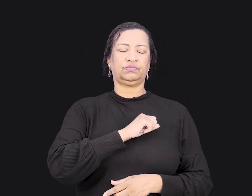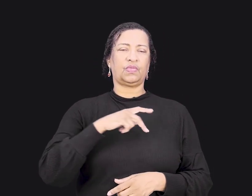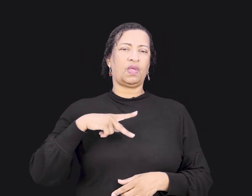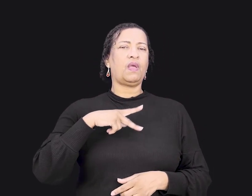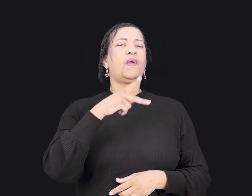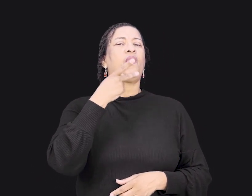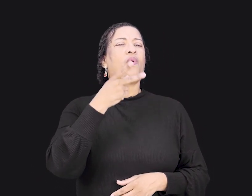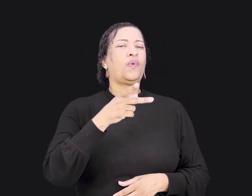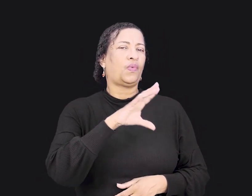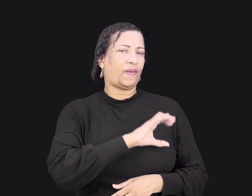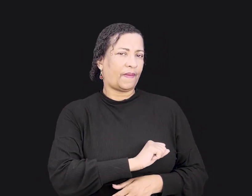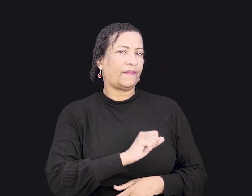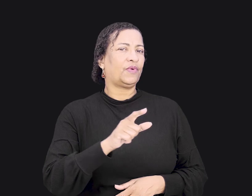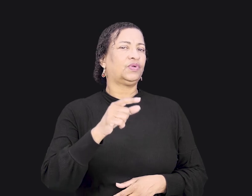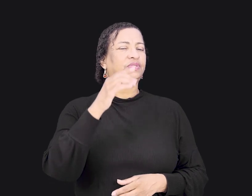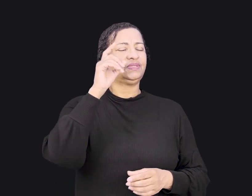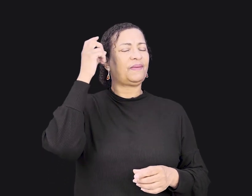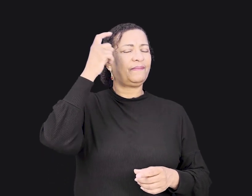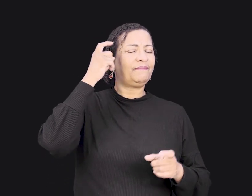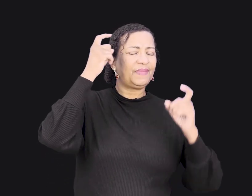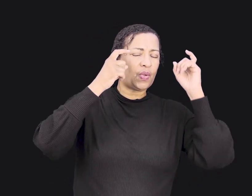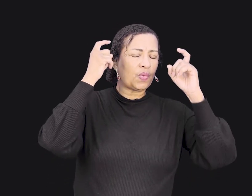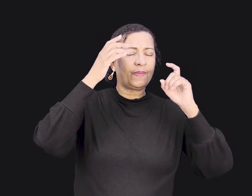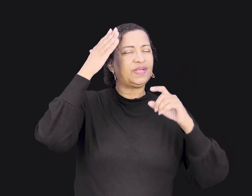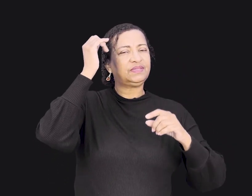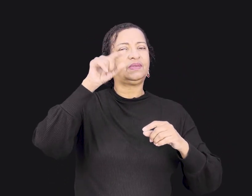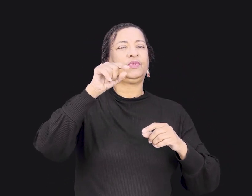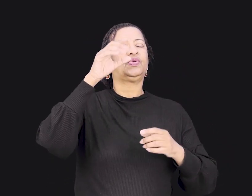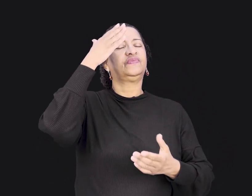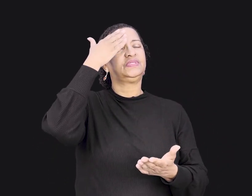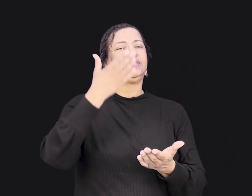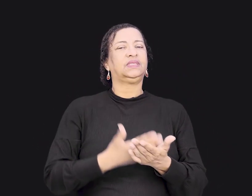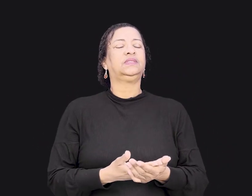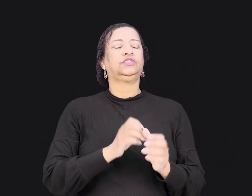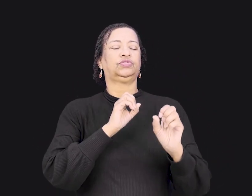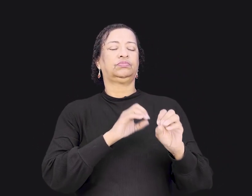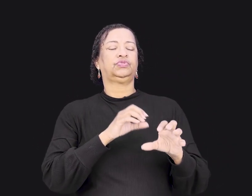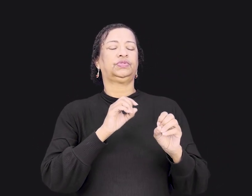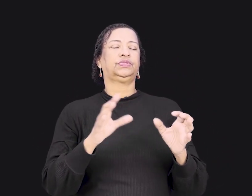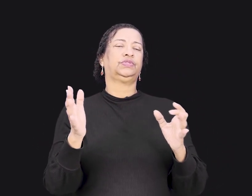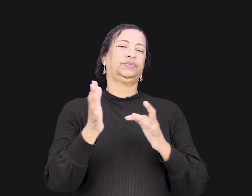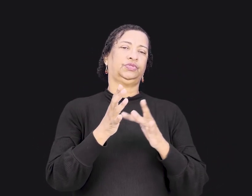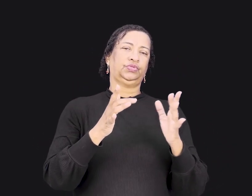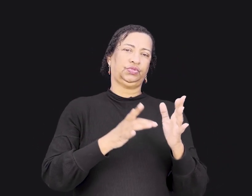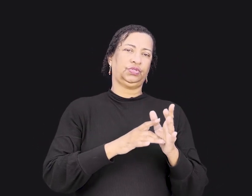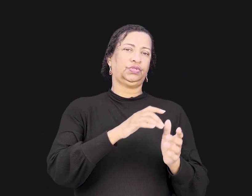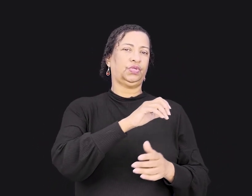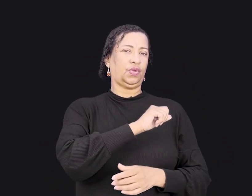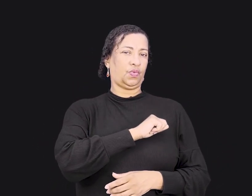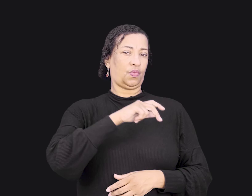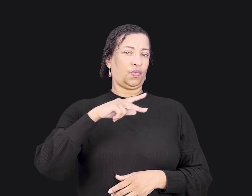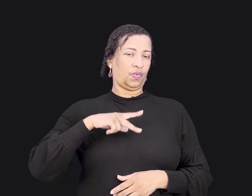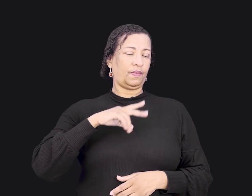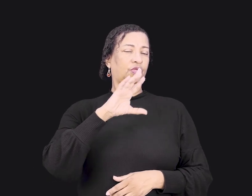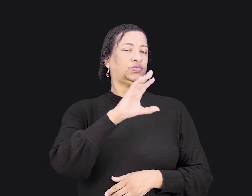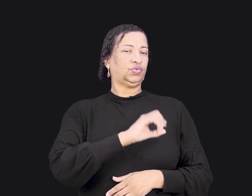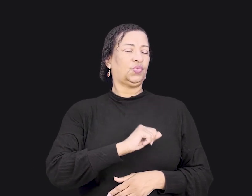que você acredita, principalmente no que se refere aos ensinos de Jesus. O apóstolo do amor foi muito duro com aqueles